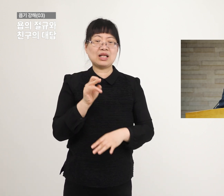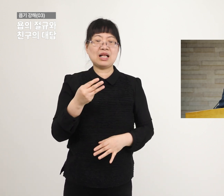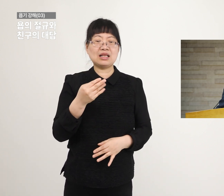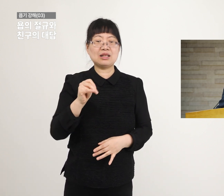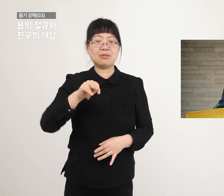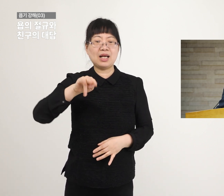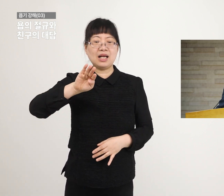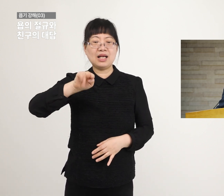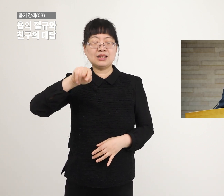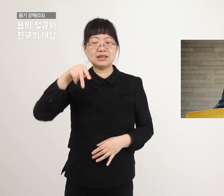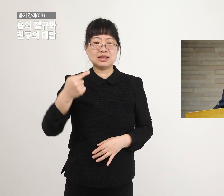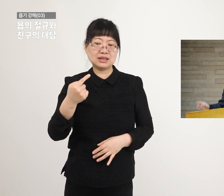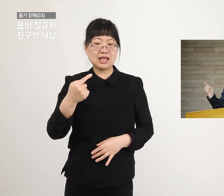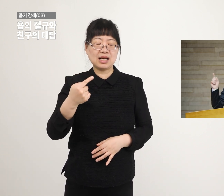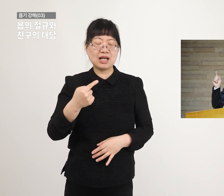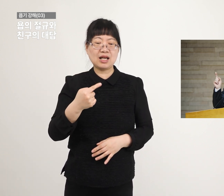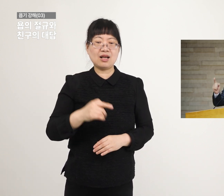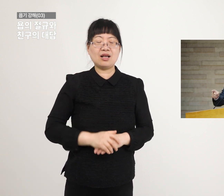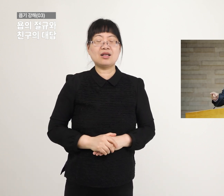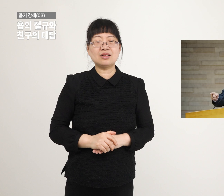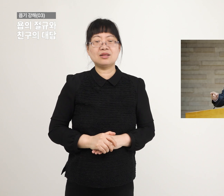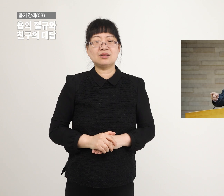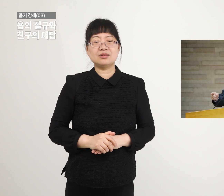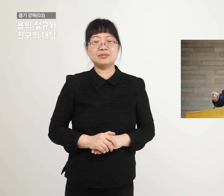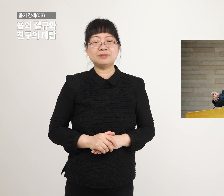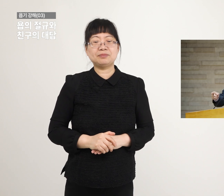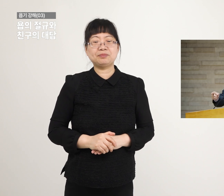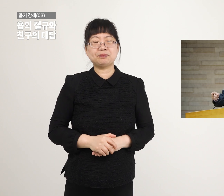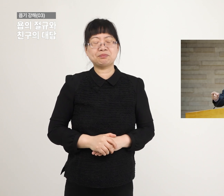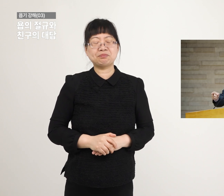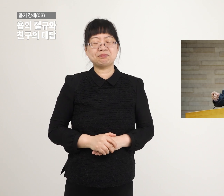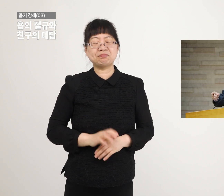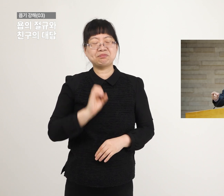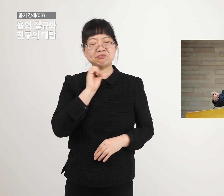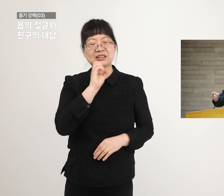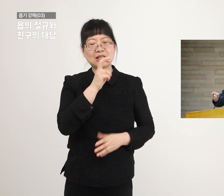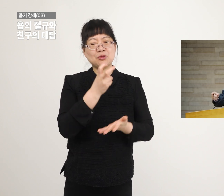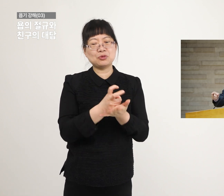엘리바스가 쳐놓은 이 율법의